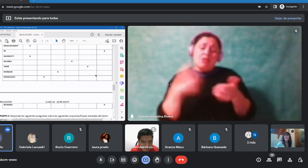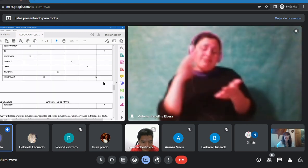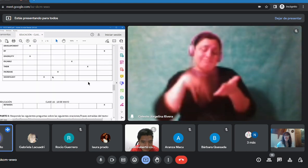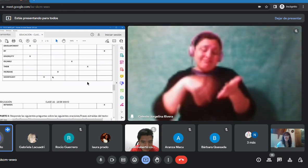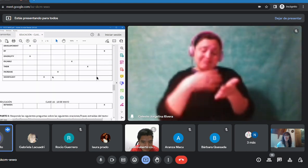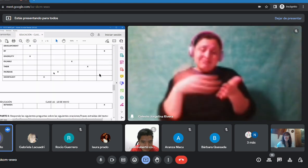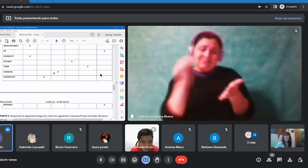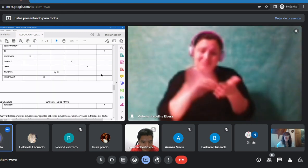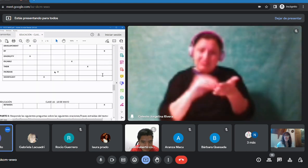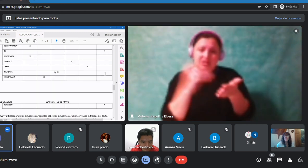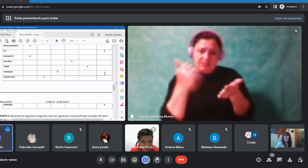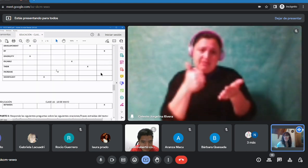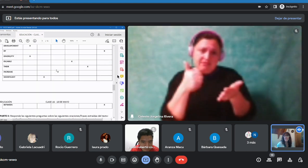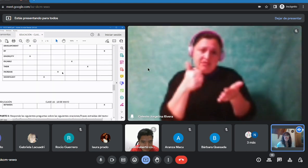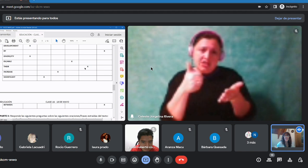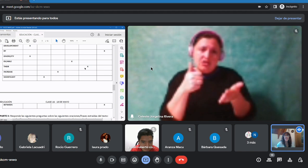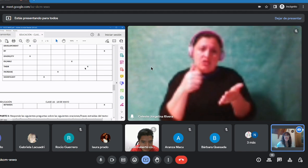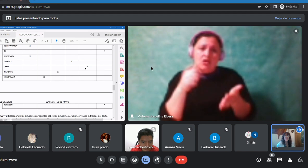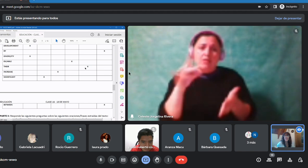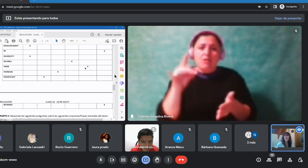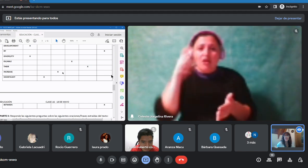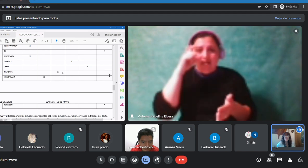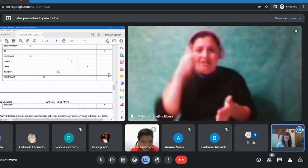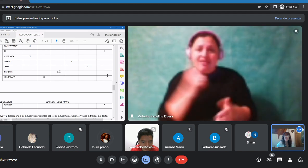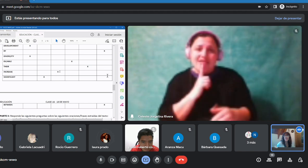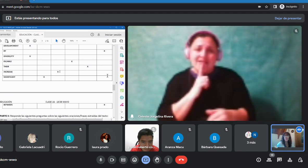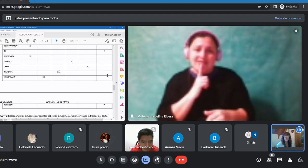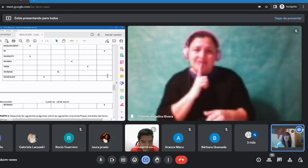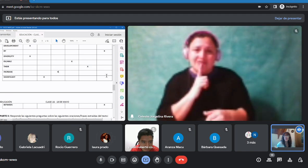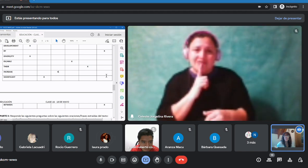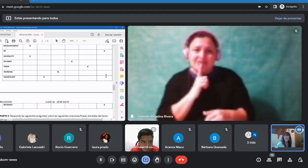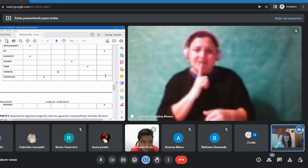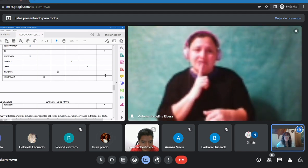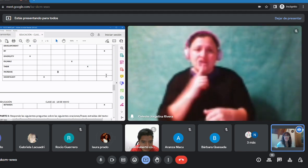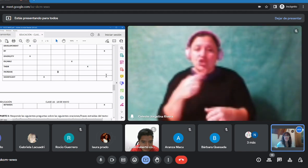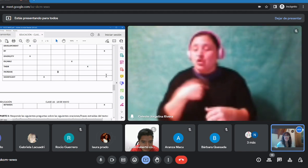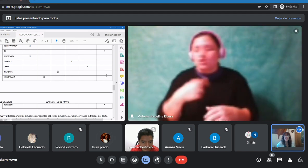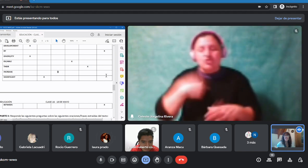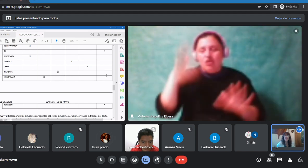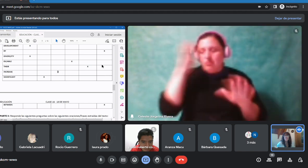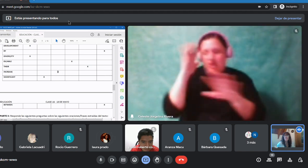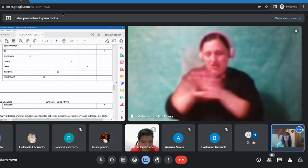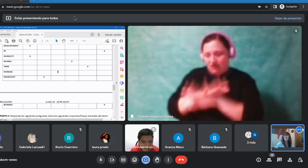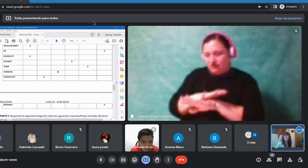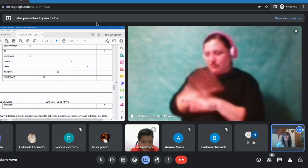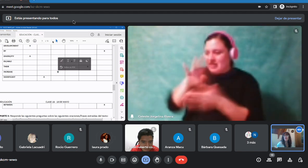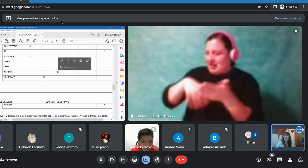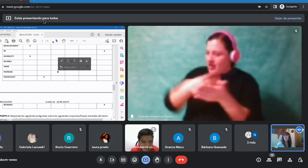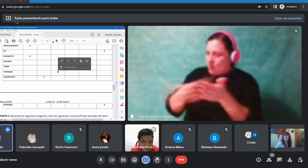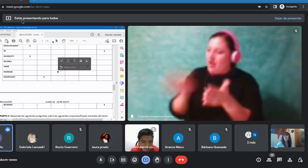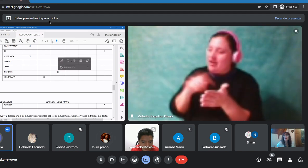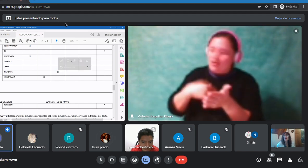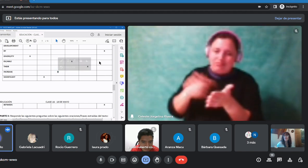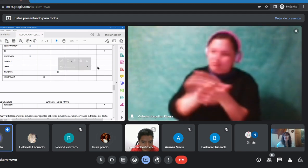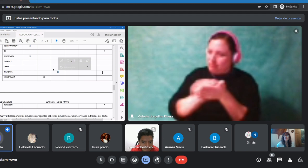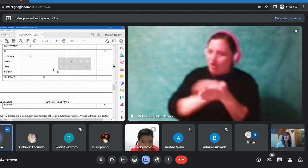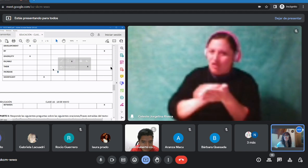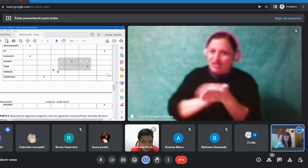Sí, lo que está mal es el ver es determinante, sí, lo que yo anoté mal es esto. Ahí lo voy a